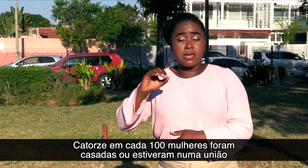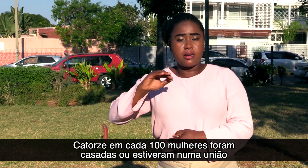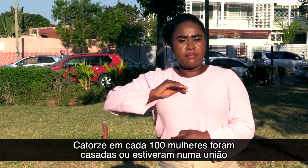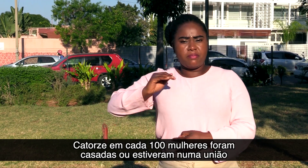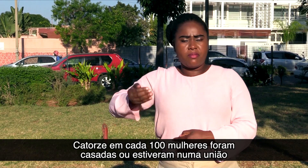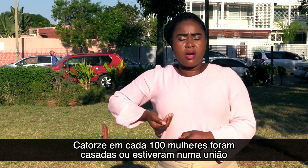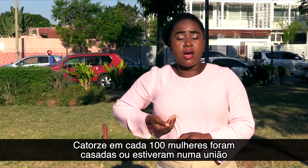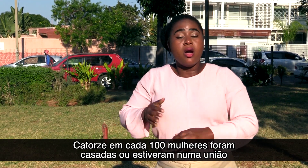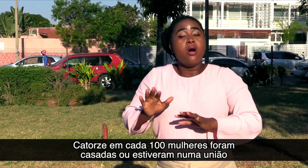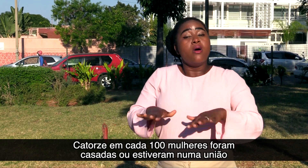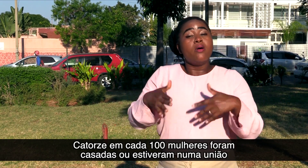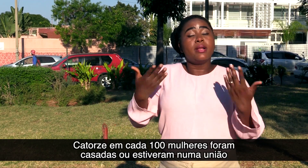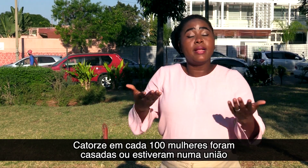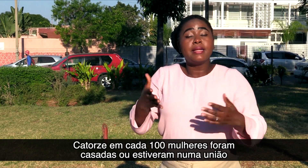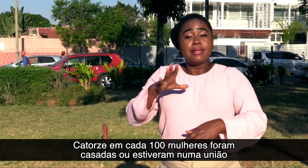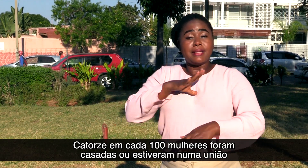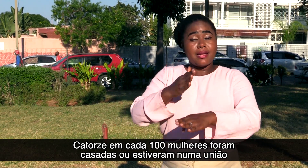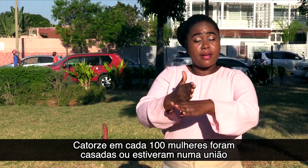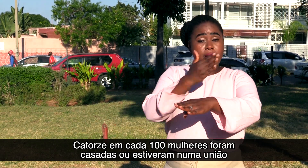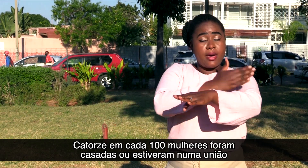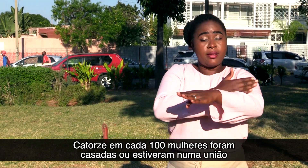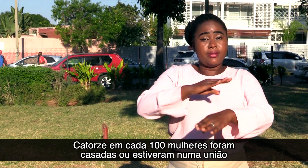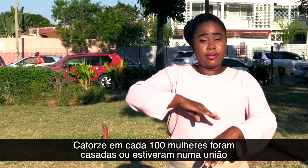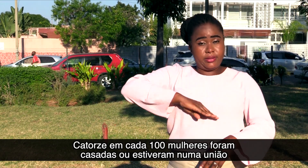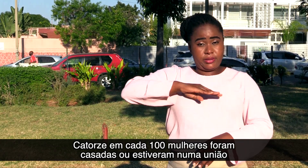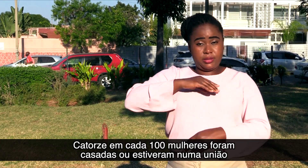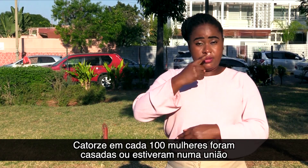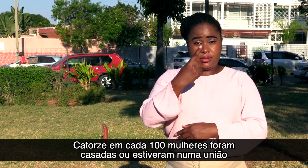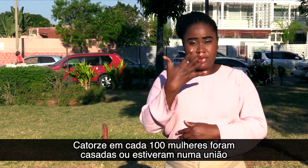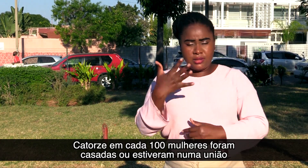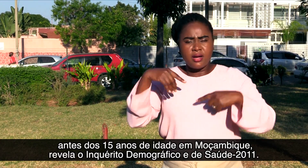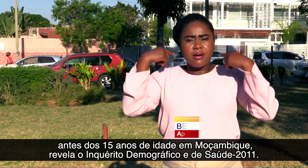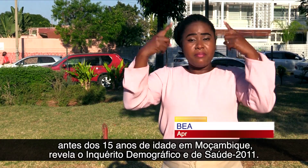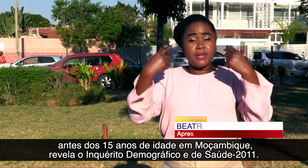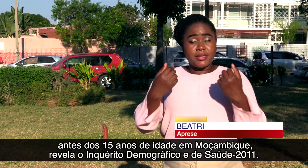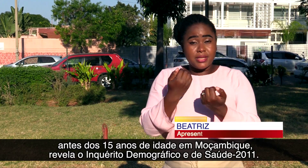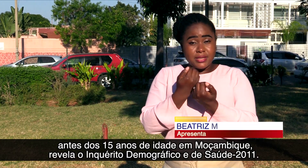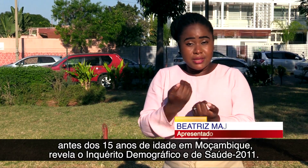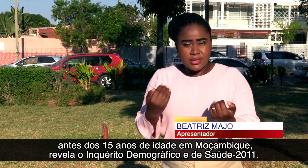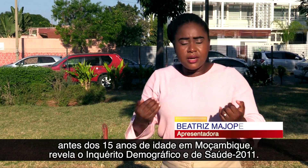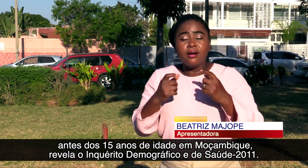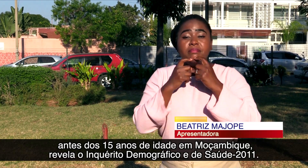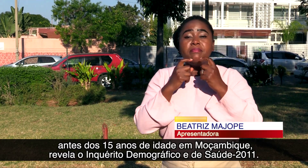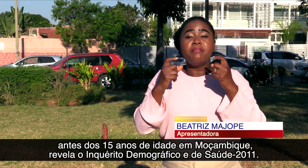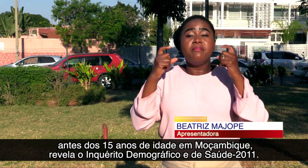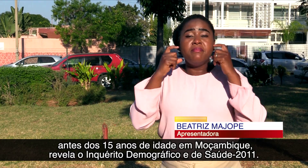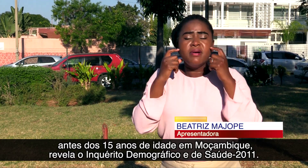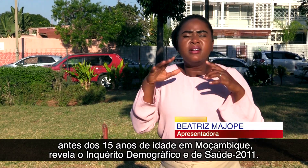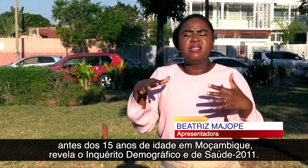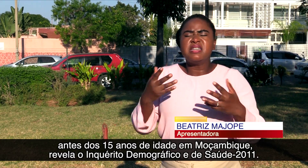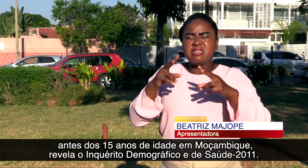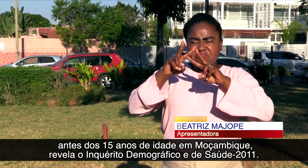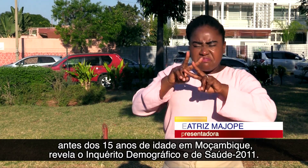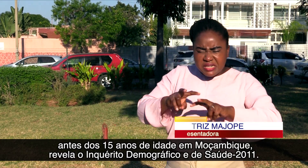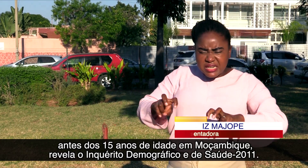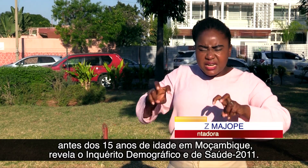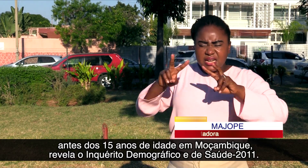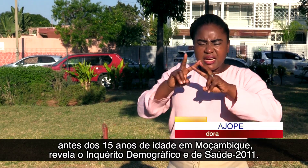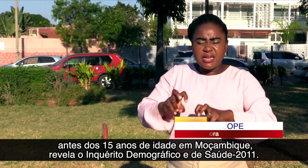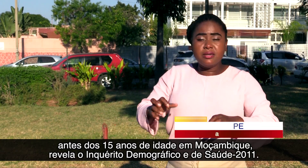Quatorze em cada 100 mulheres foram casadas ou estiveram numa união antes dos 15 anos de idade em